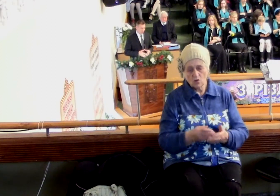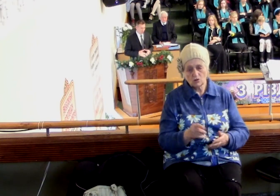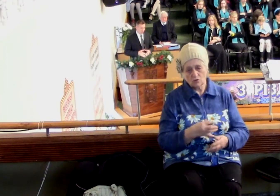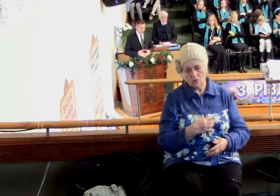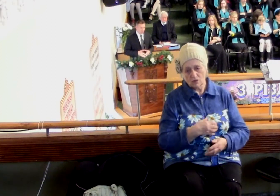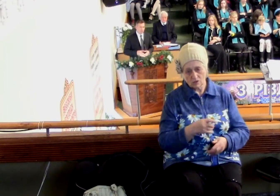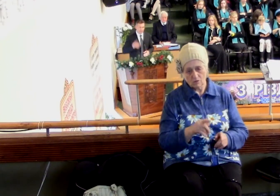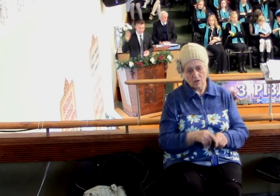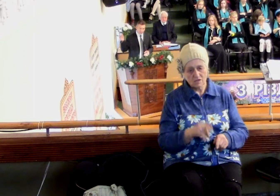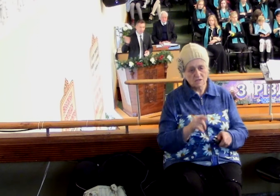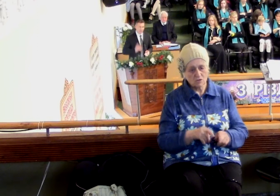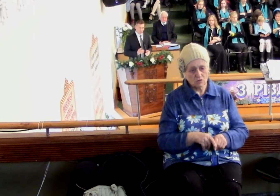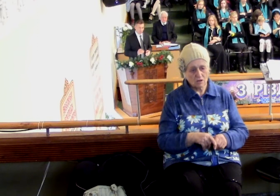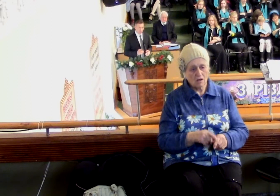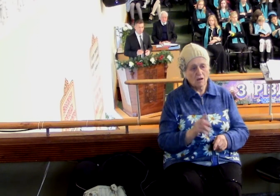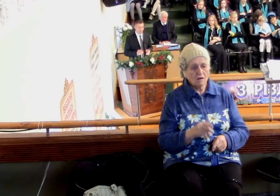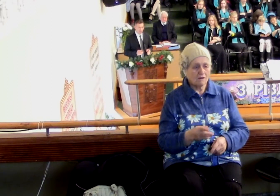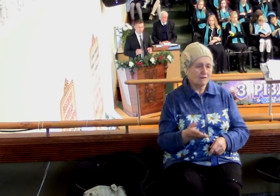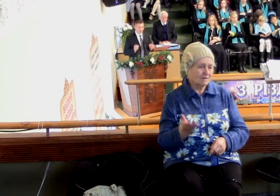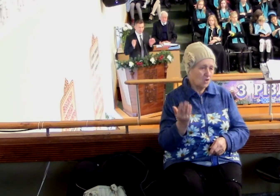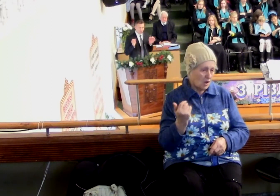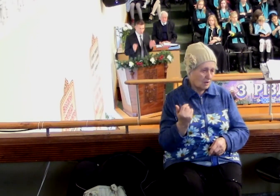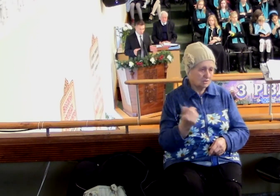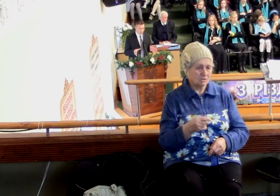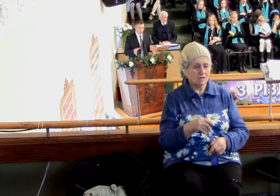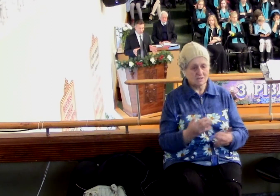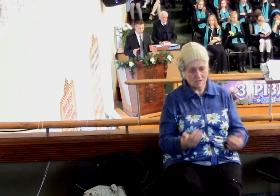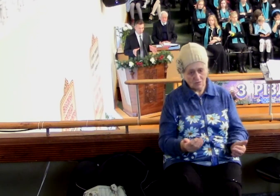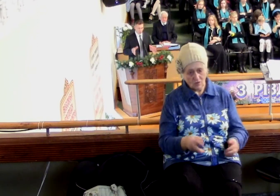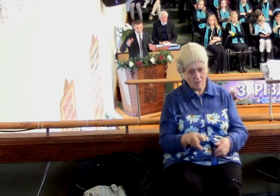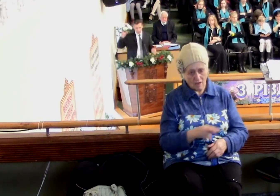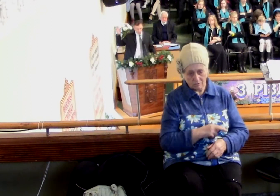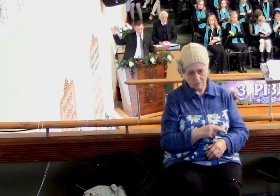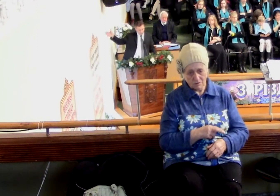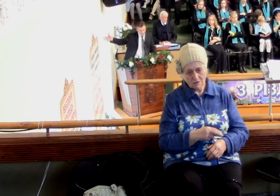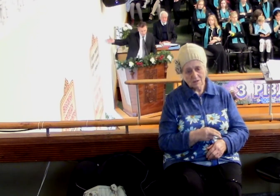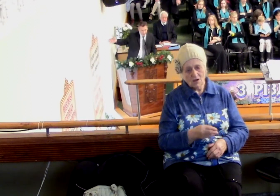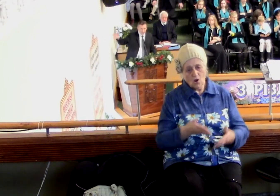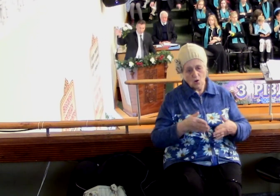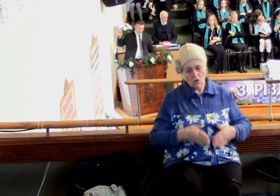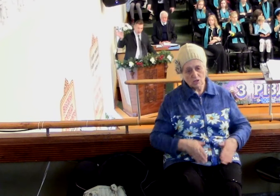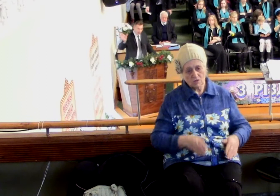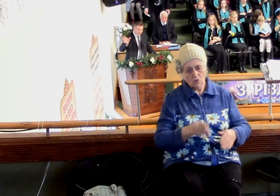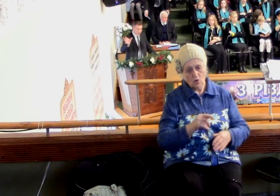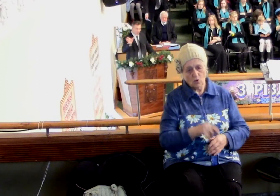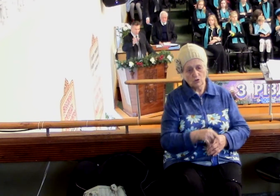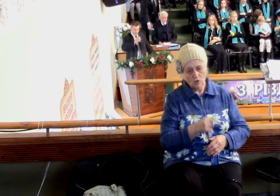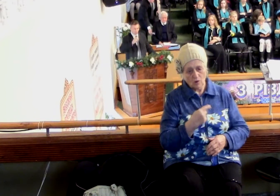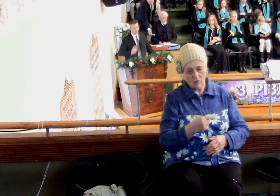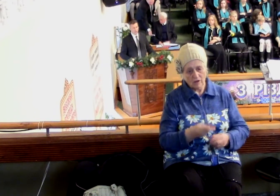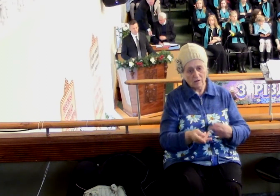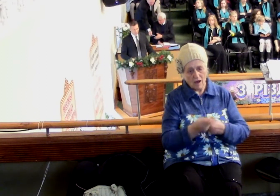и сестры. И как тогда, так и сегодня, Рождество, вот то, о чем возвестил тогда